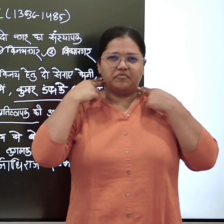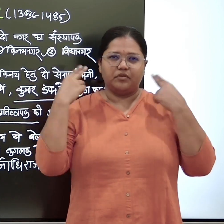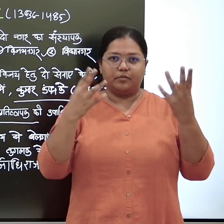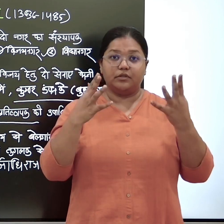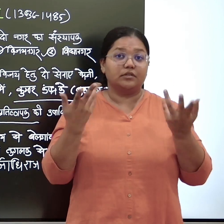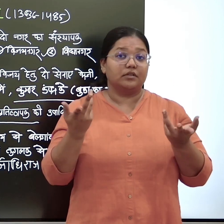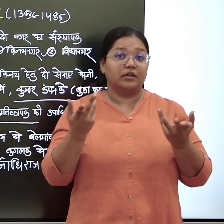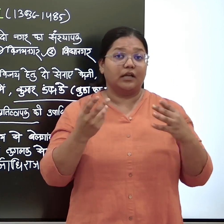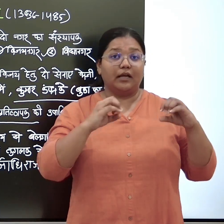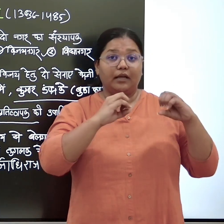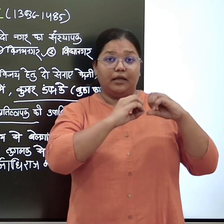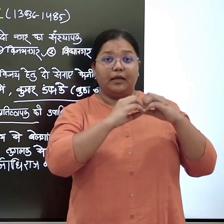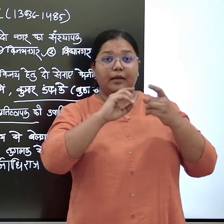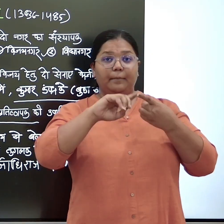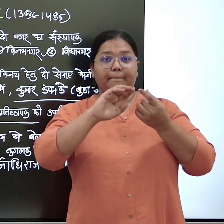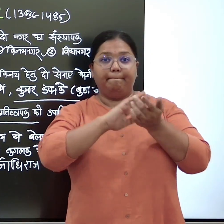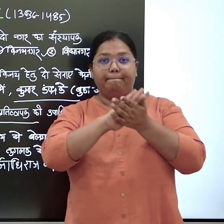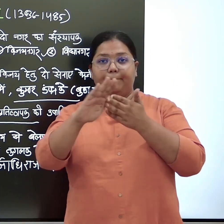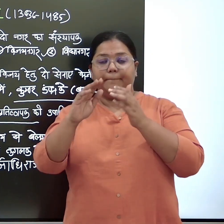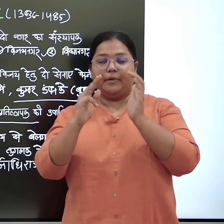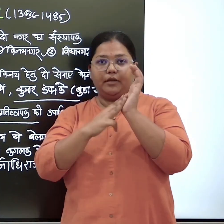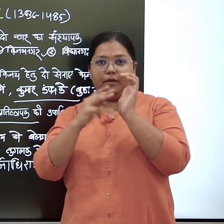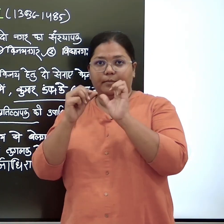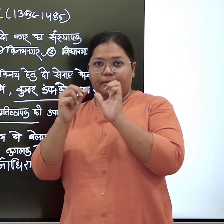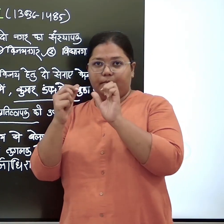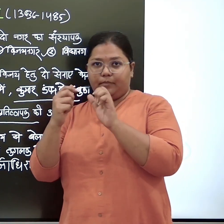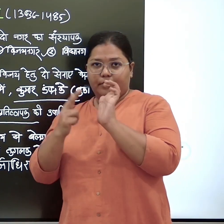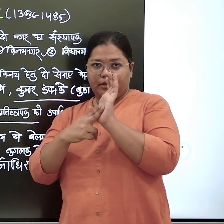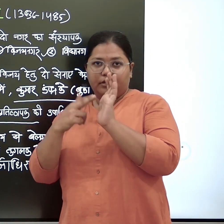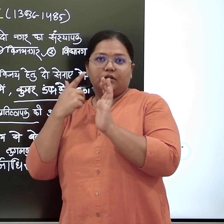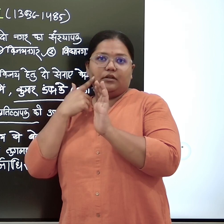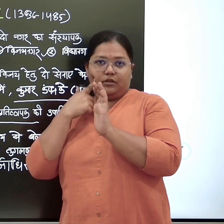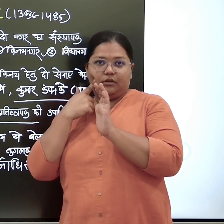पढ़ेंगे। तो बहमनी राज्य से इसने बेलगांव और